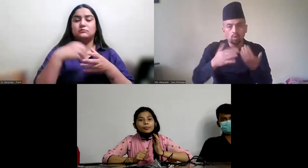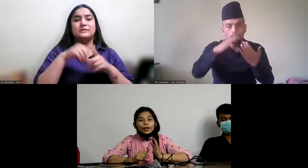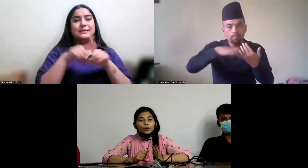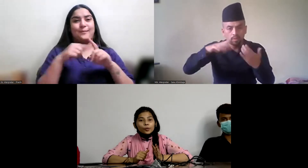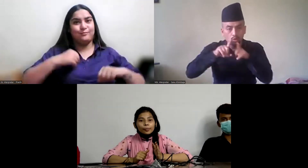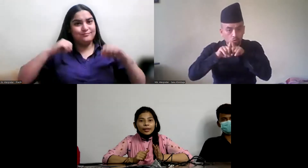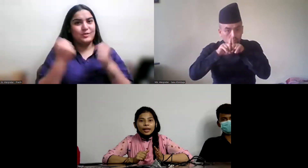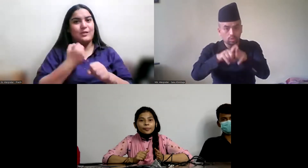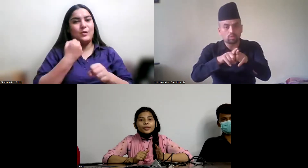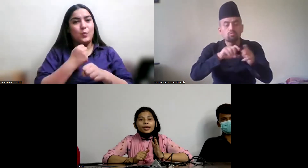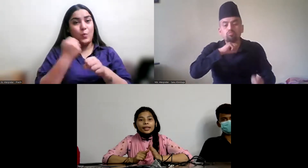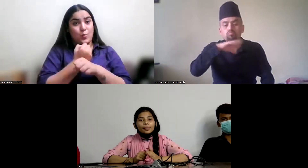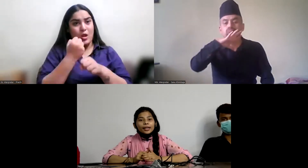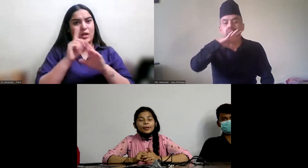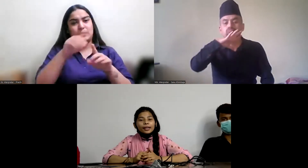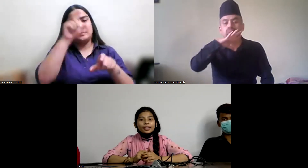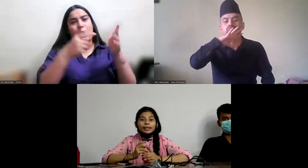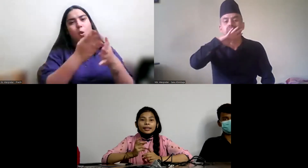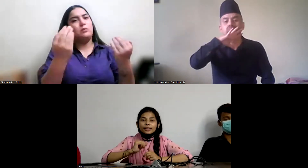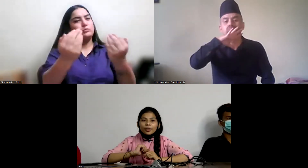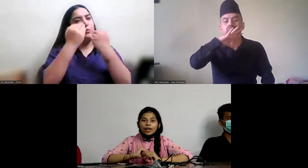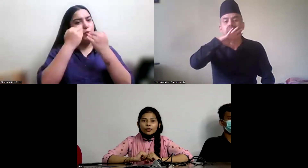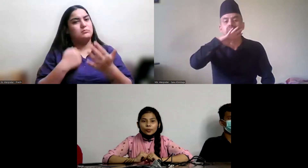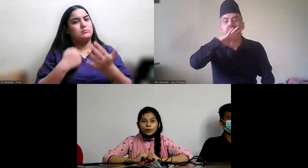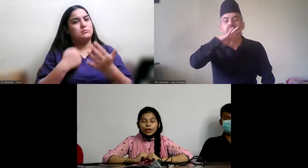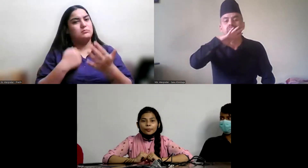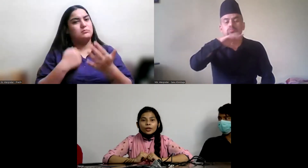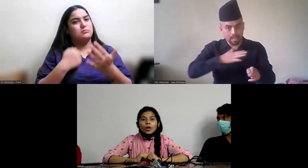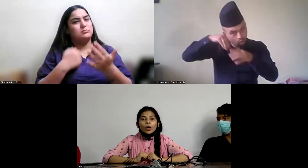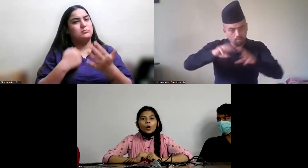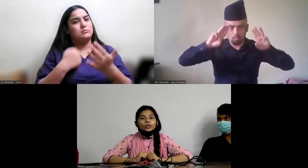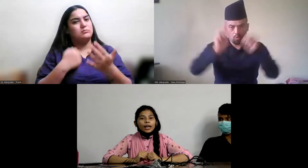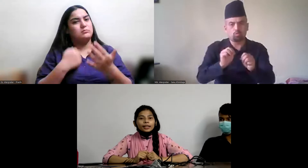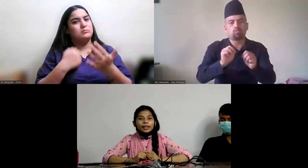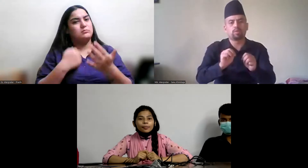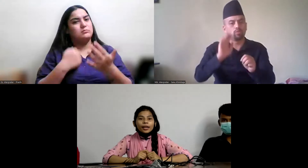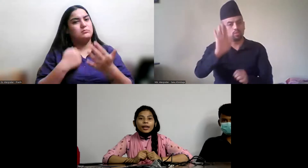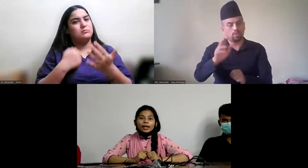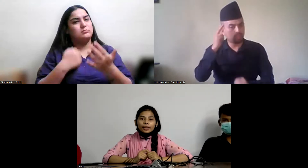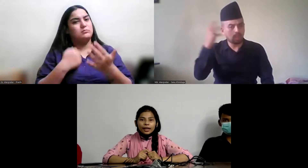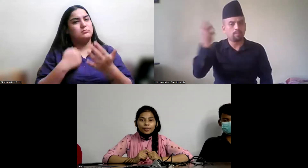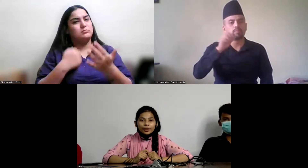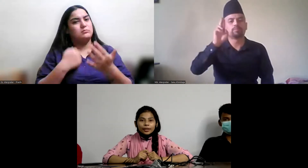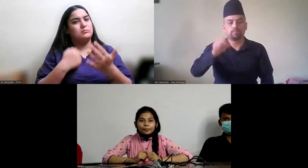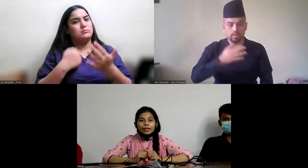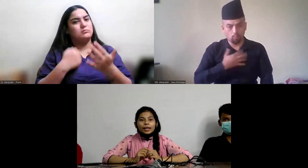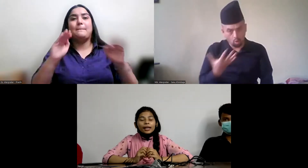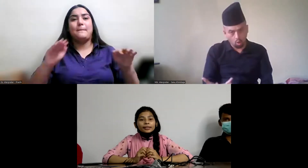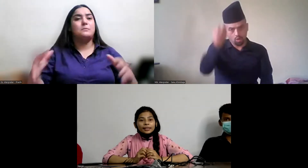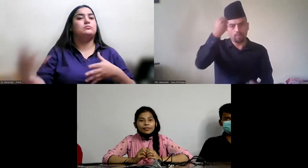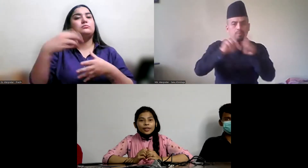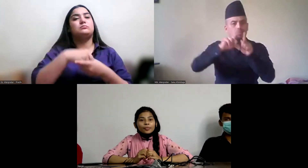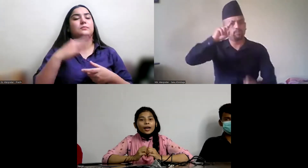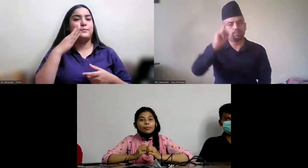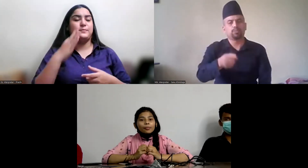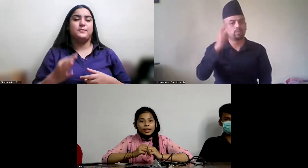साथ बड़ों को भी बताएं कि हमारी भागीदारी कितनी महत्वपूर्ण है और साथ ही हमारा अधिकार भी है।